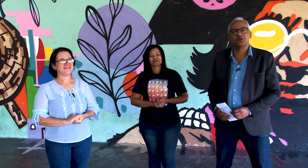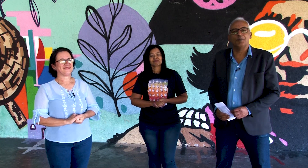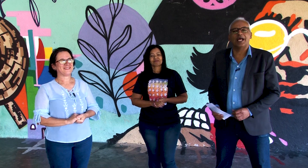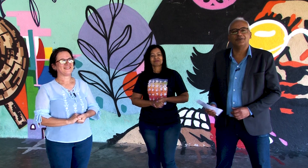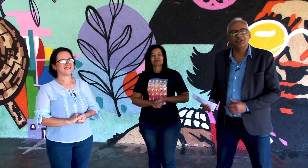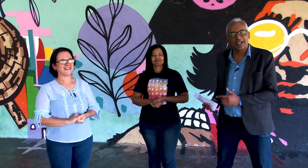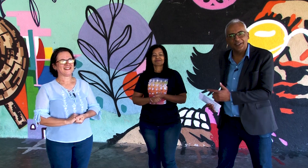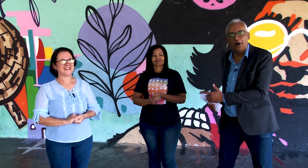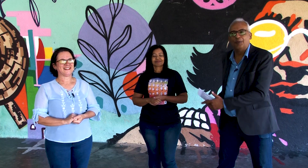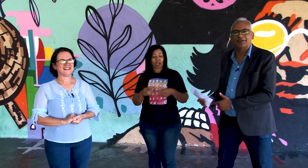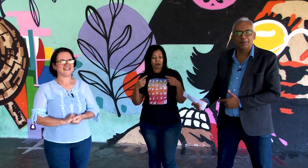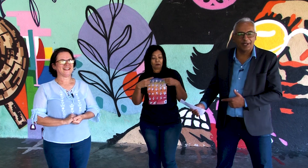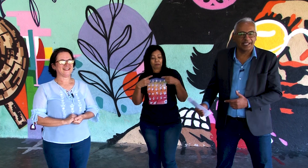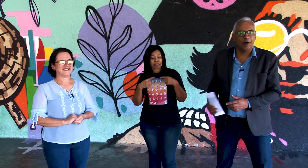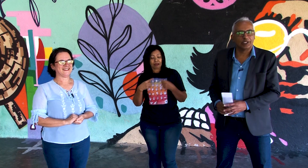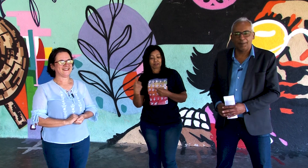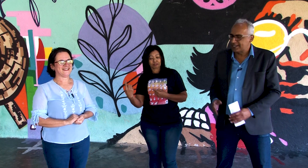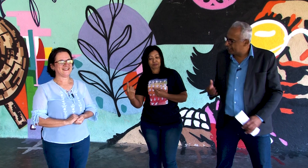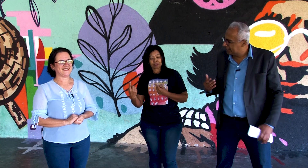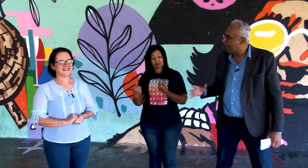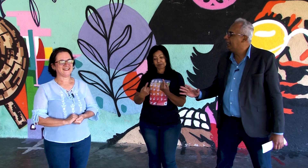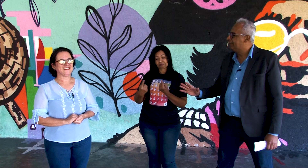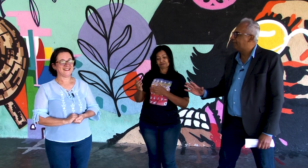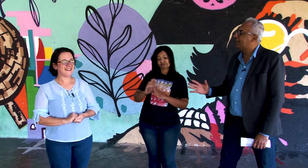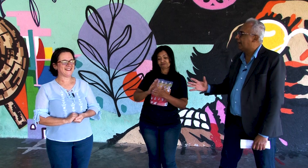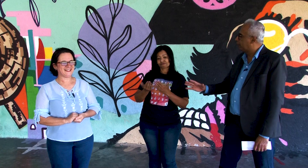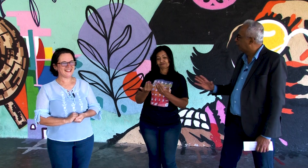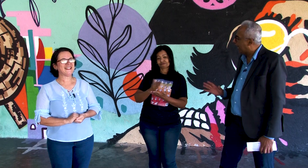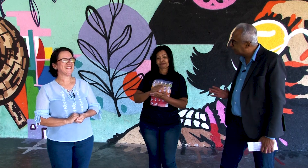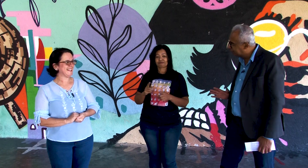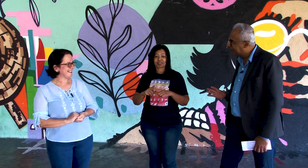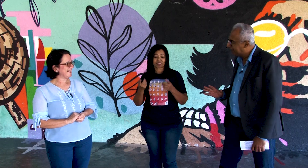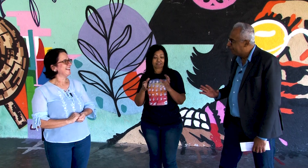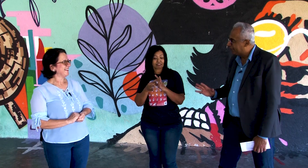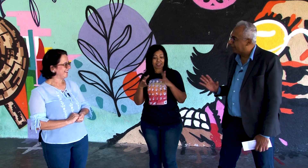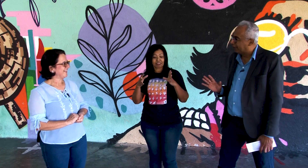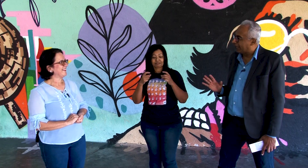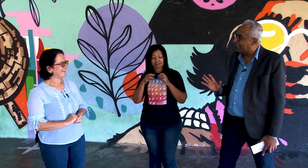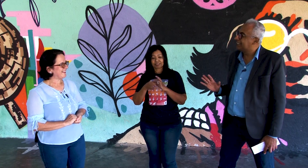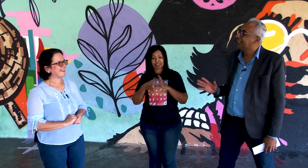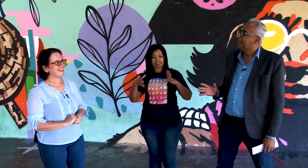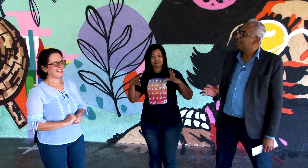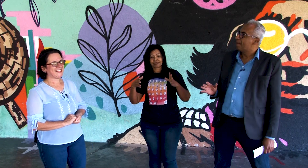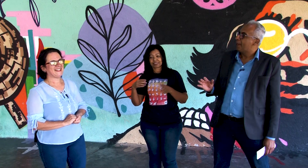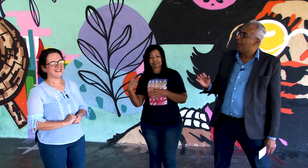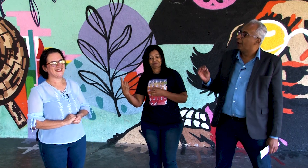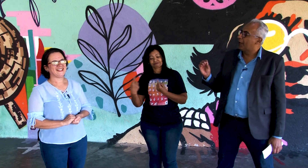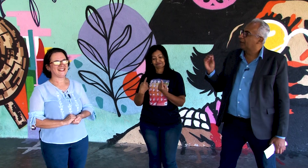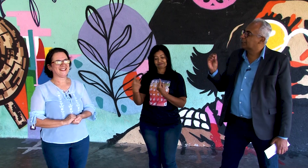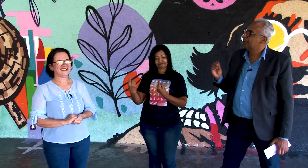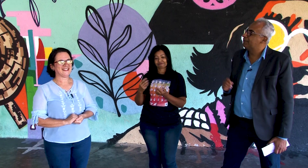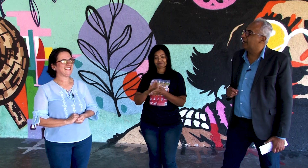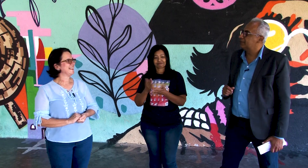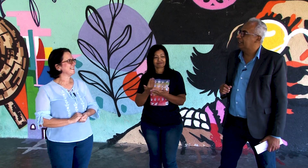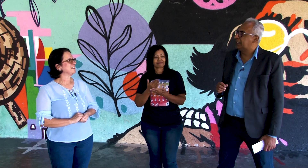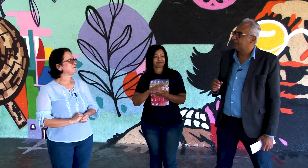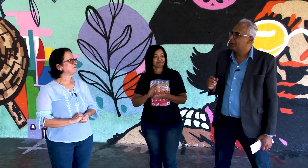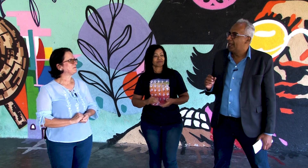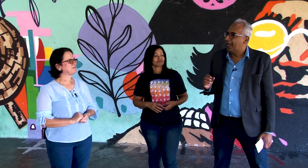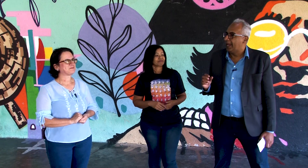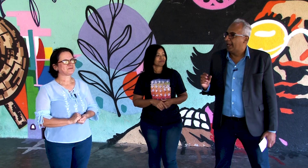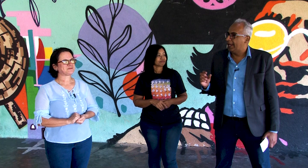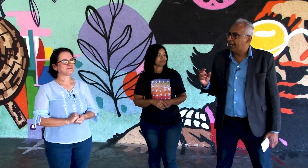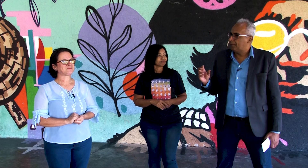nós havíamos combinado de cada uma interpretar a outra. Mas aqui está livre, fiquem à vontade, fiquem à vontade. Ok. Eu quero que você me fale o